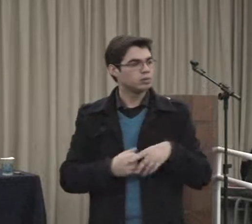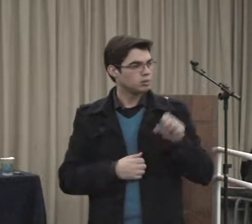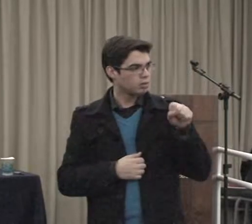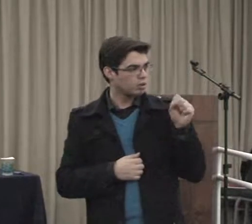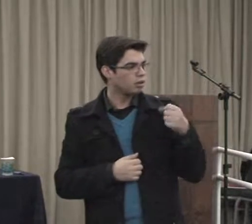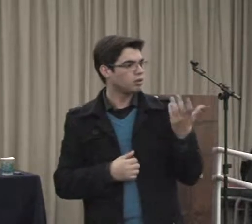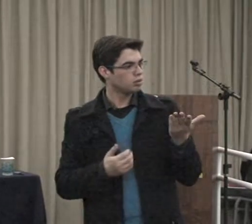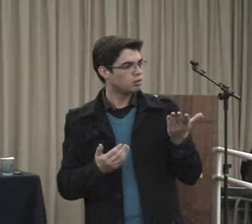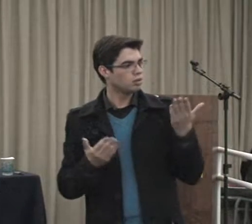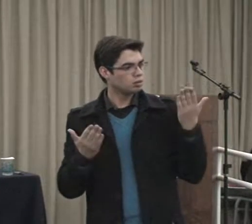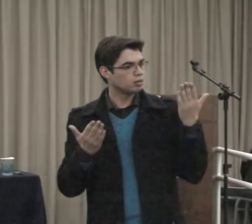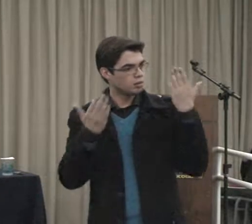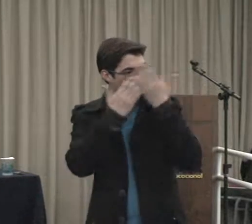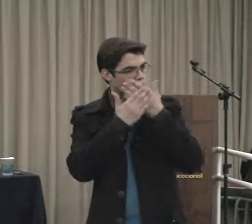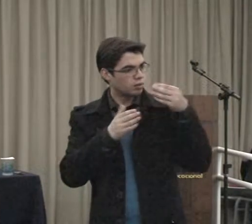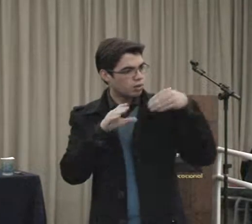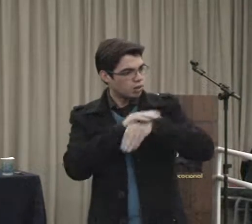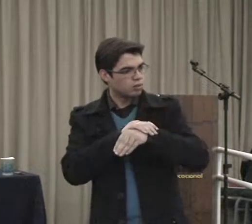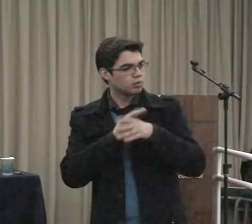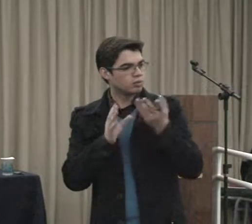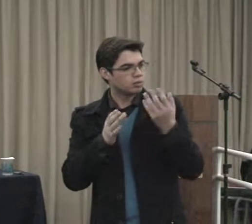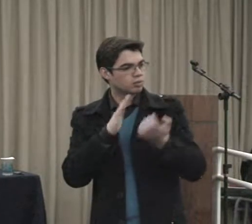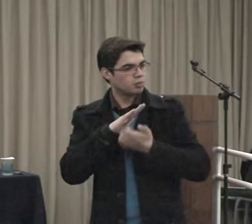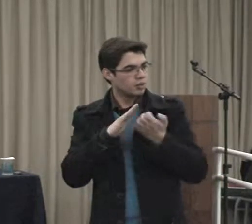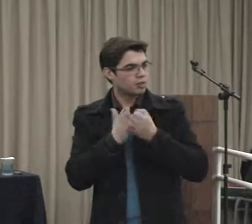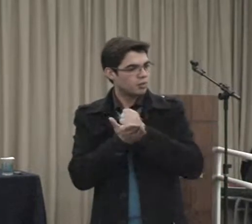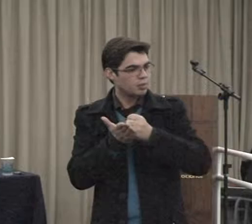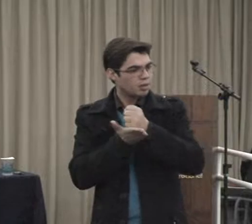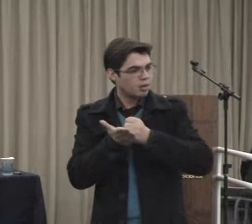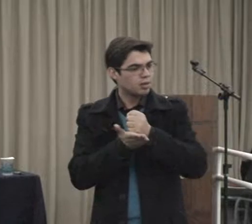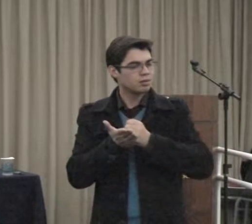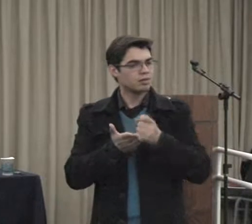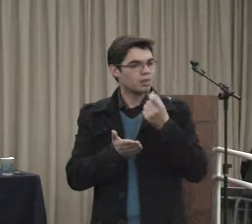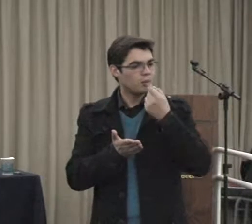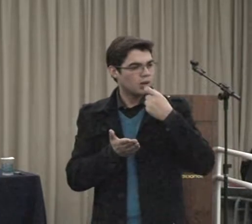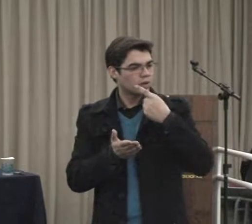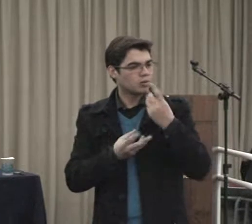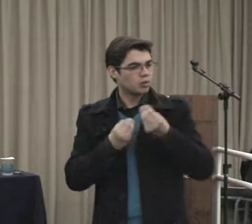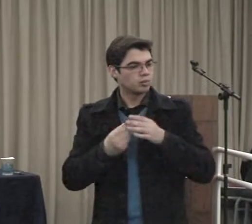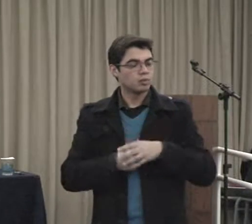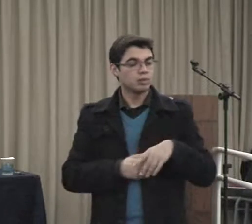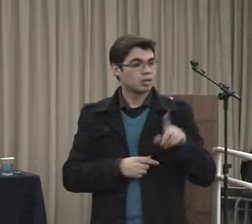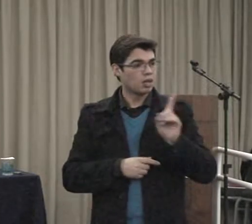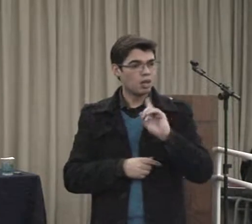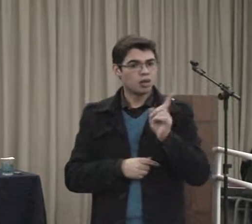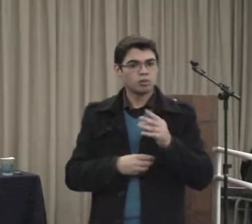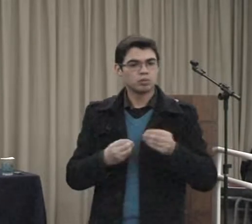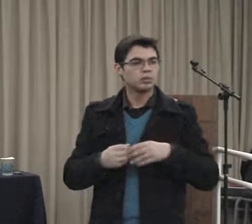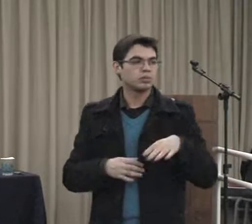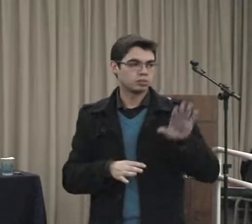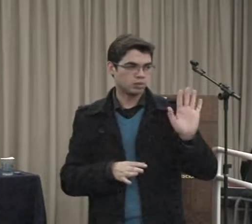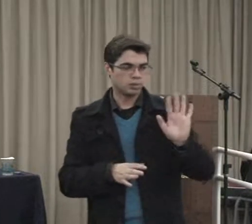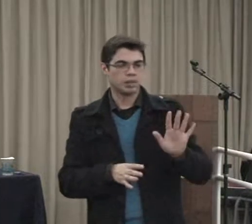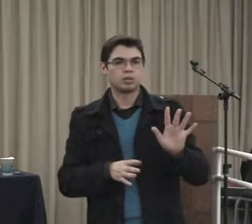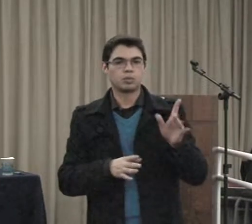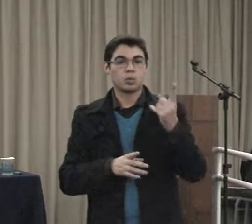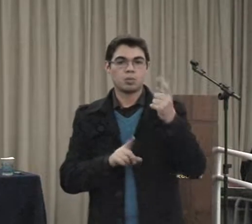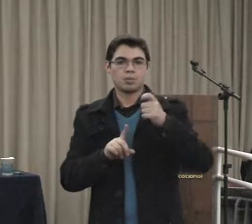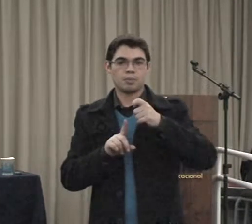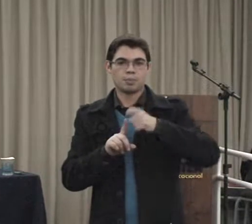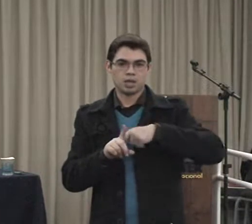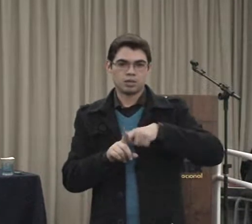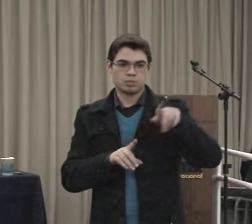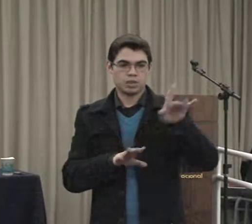Na farmácia. Não! Me dá um mês? Me deu um mês. Pegamos, tinha já